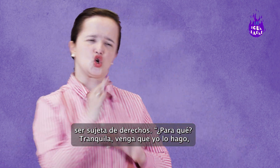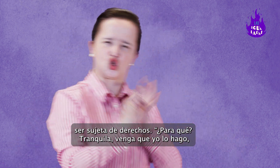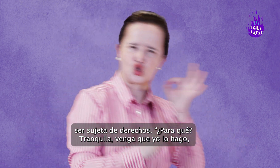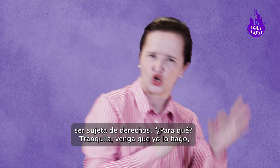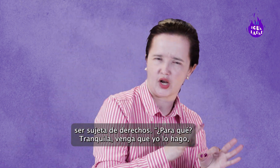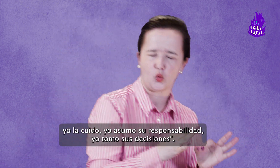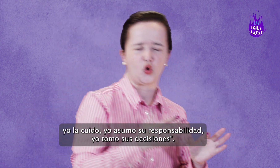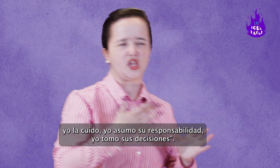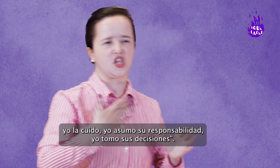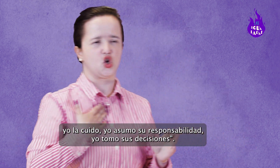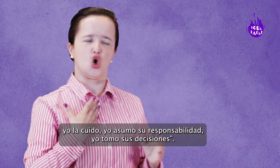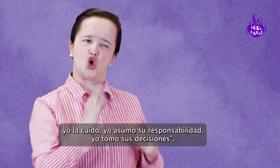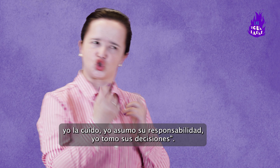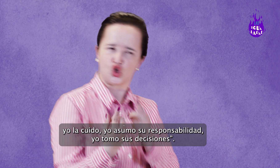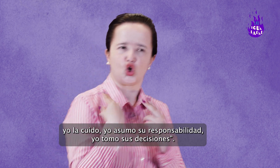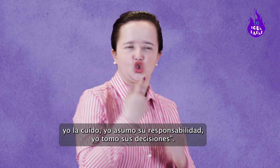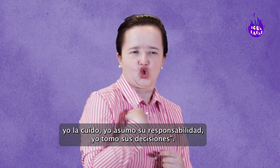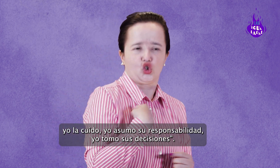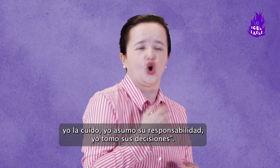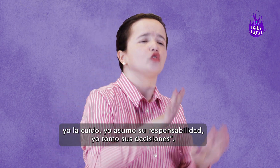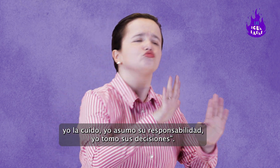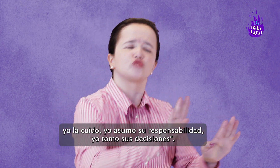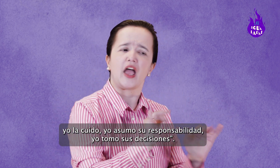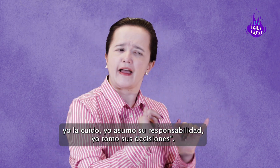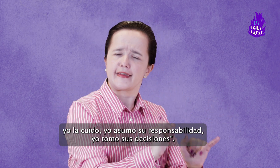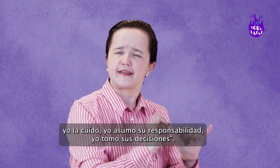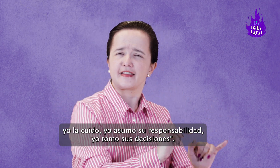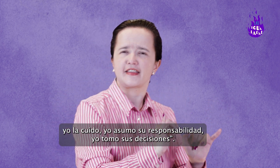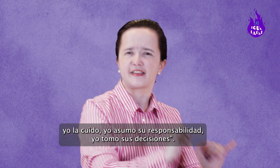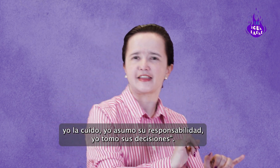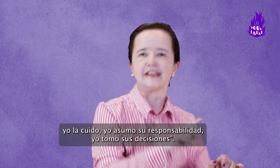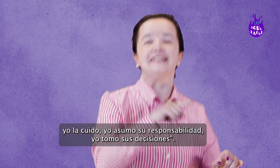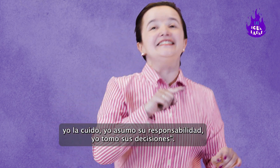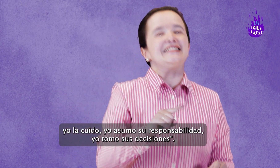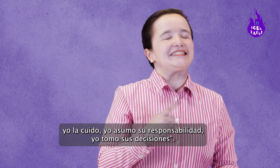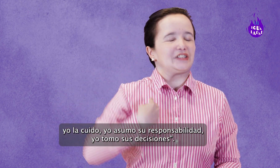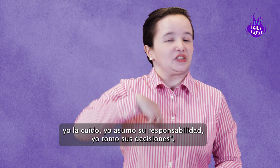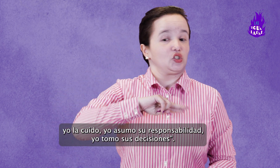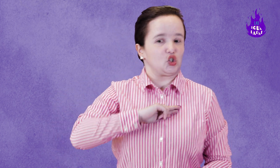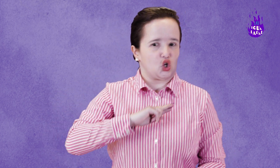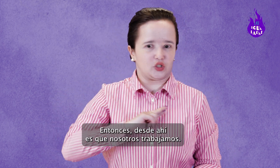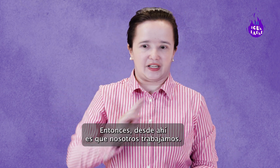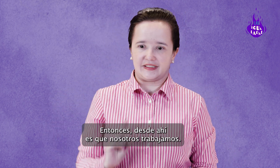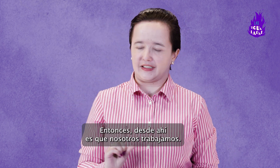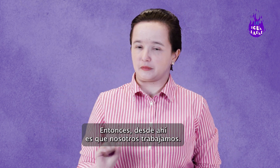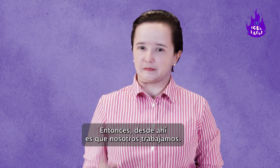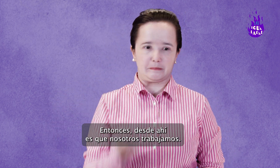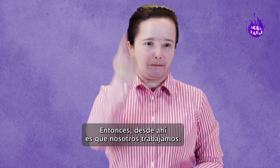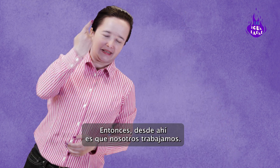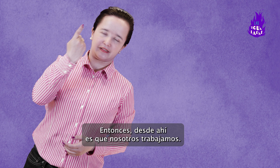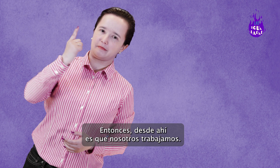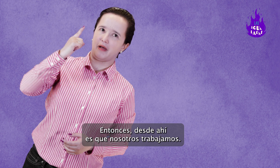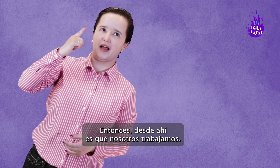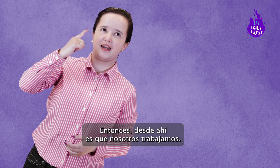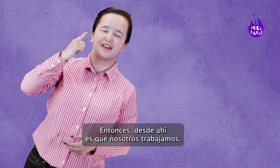yo lo hago, yo la cuido, yo asumo su responsabilidad, yo tomo sus decisiones. Entonces desde ahí es que nosotros